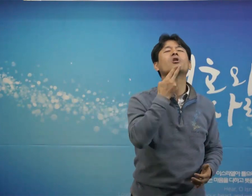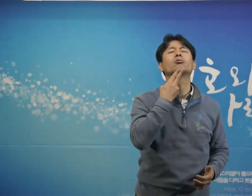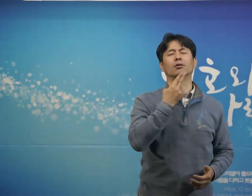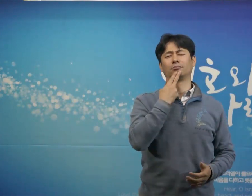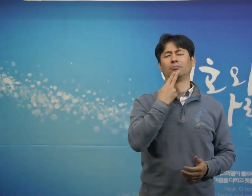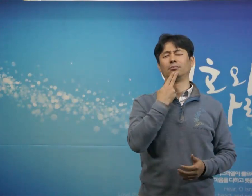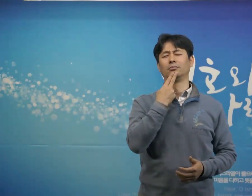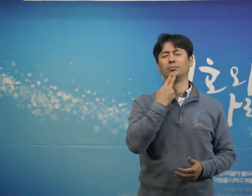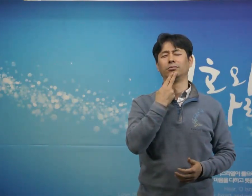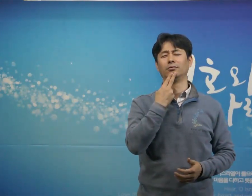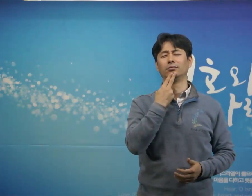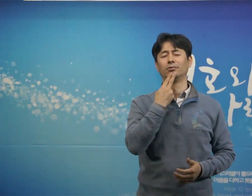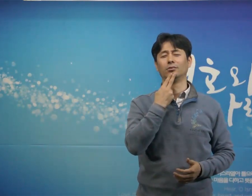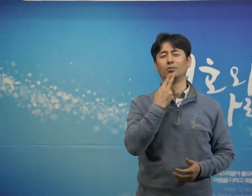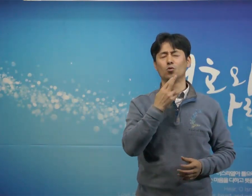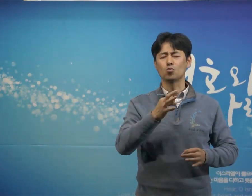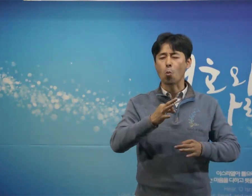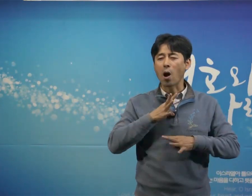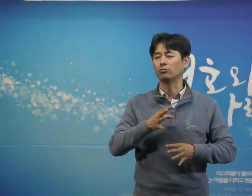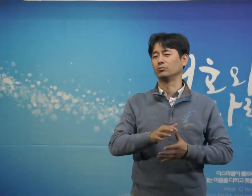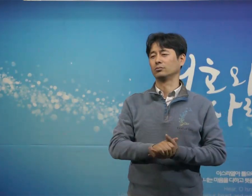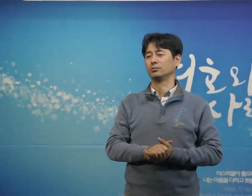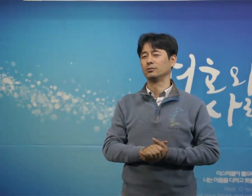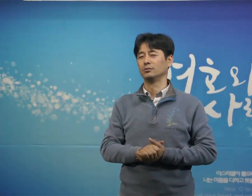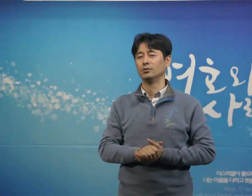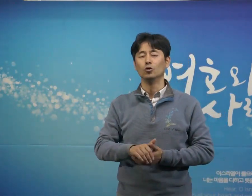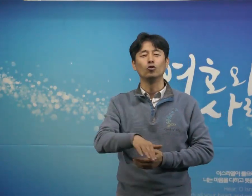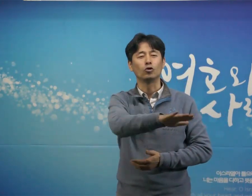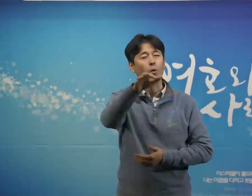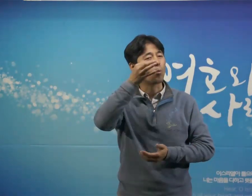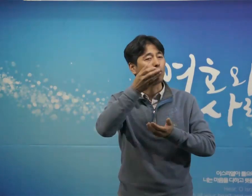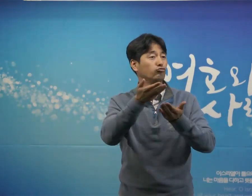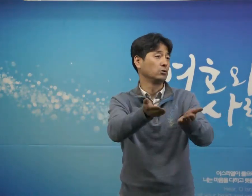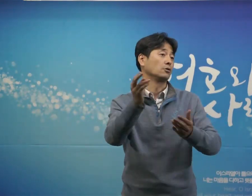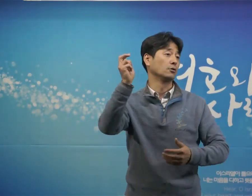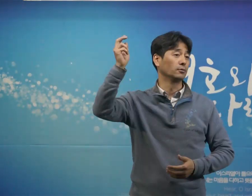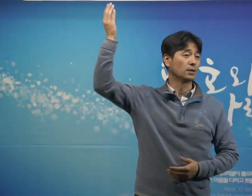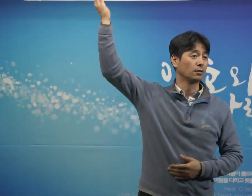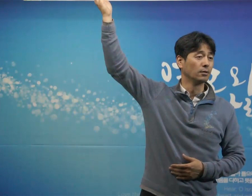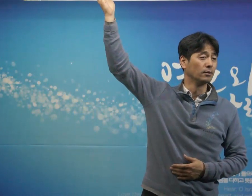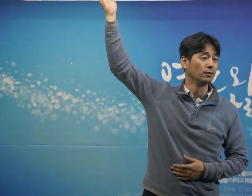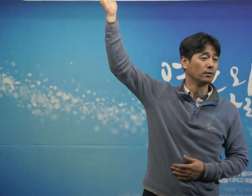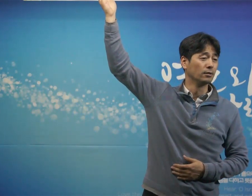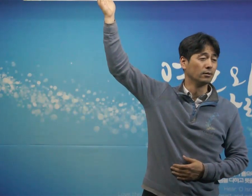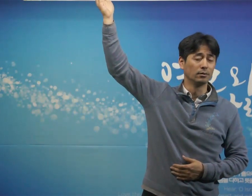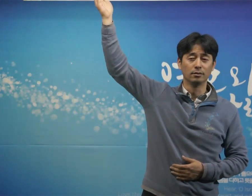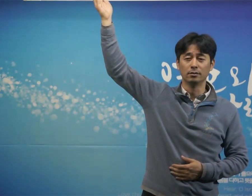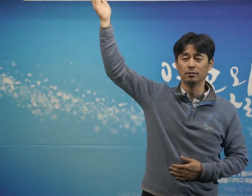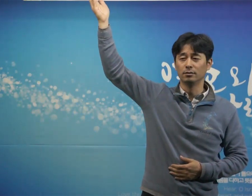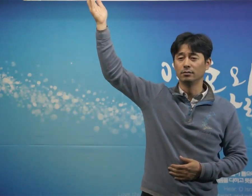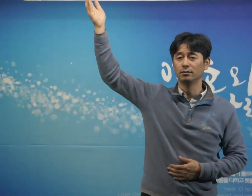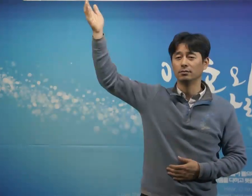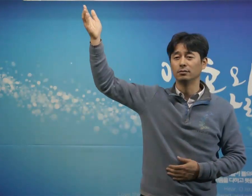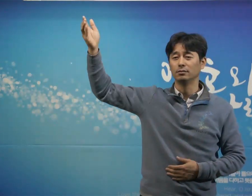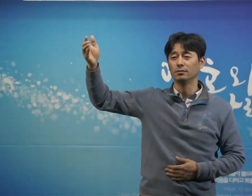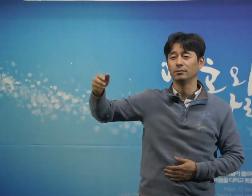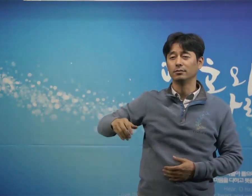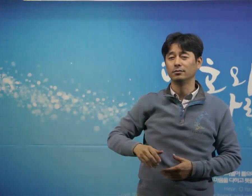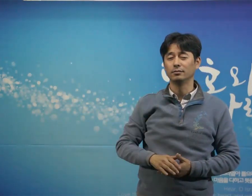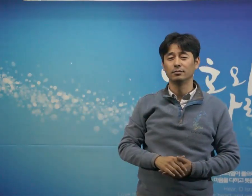그렇게 기쁨이 넘치는 사람이 없을 정도로 우리에게 하나님께서 큰 기쁨을 보여주실 것입니다.